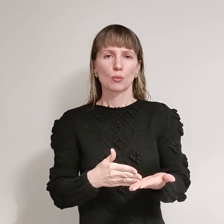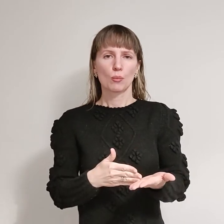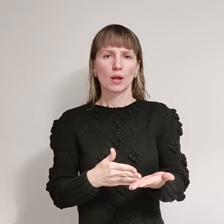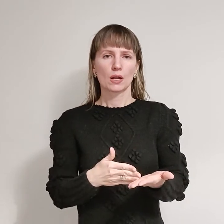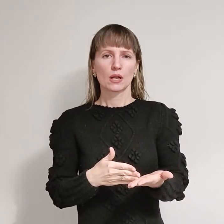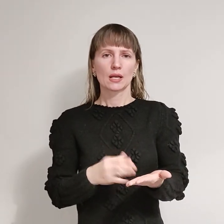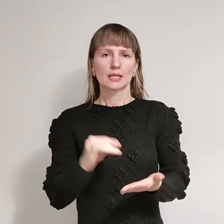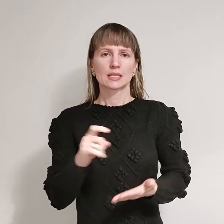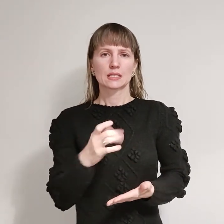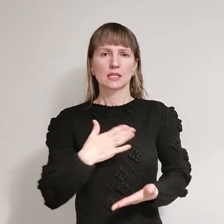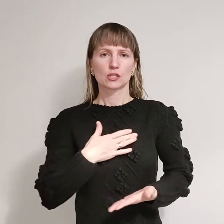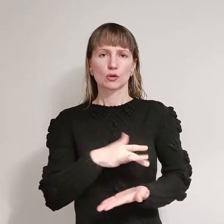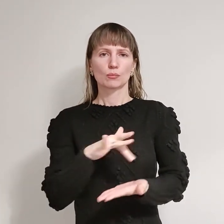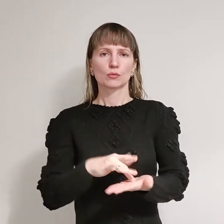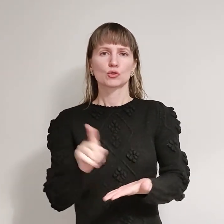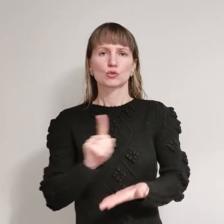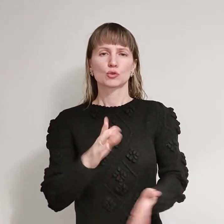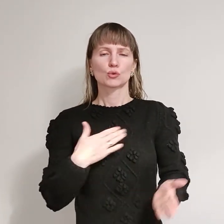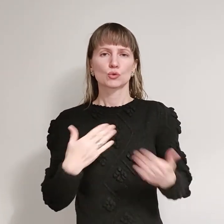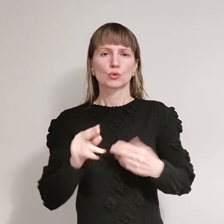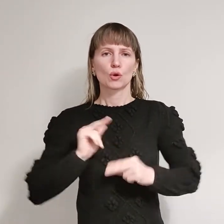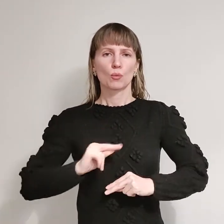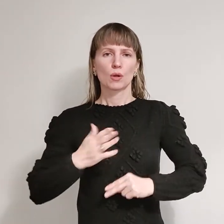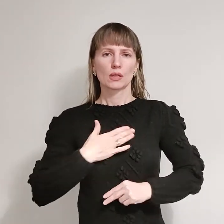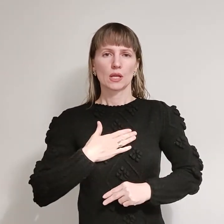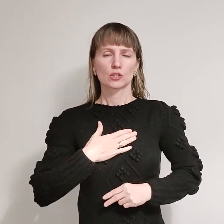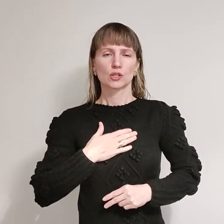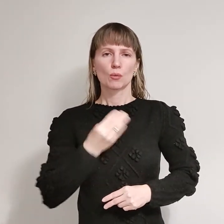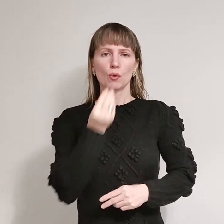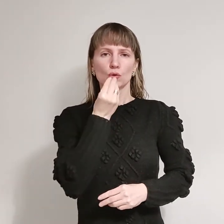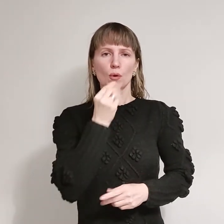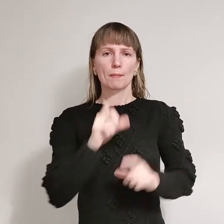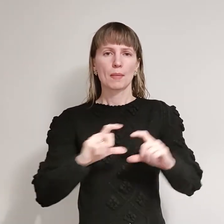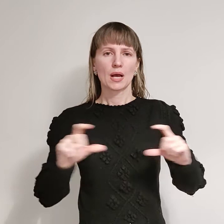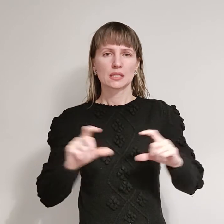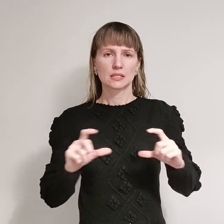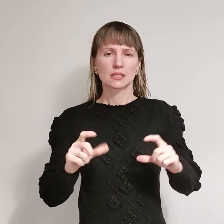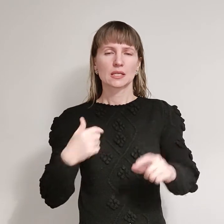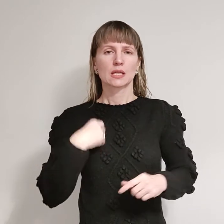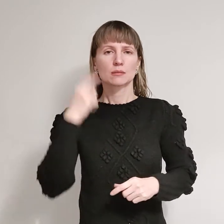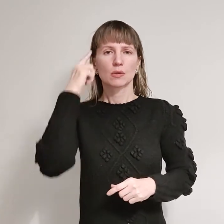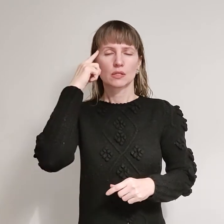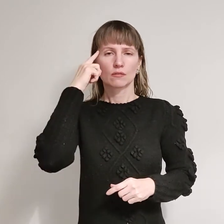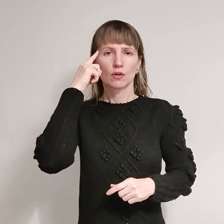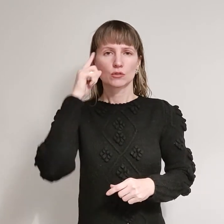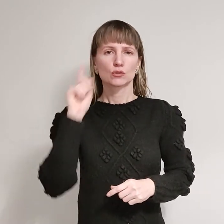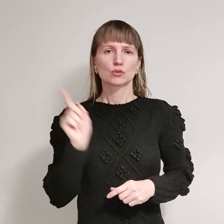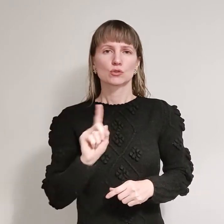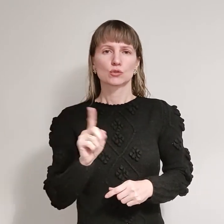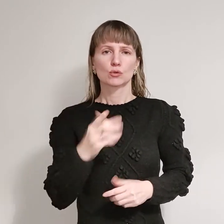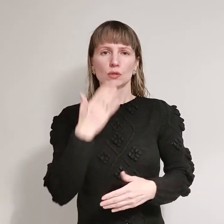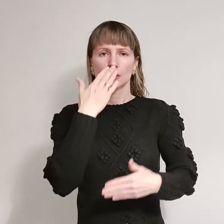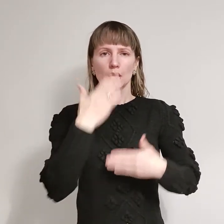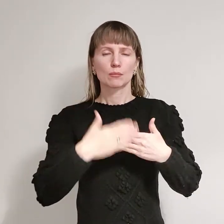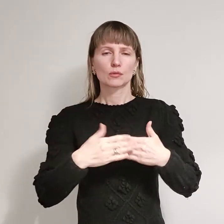із нашого міста. Що стосується роботи наших продуктових магазинів, я сподіваюся, що у найближчий час нам